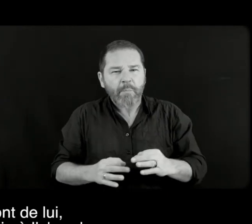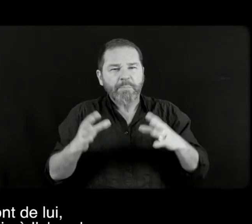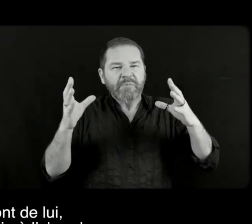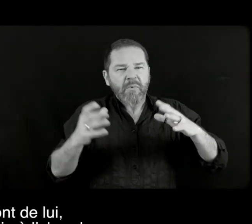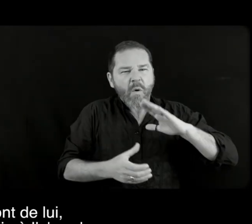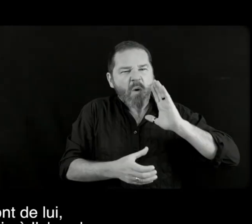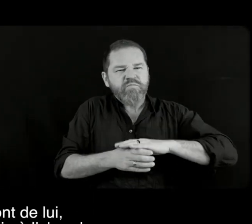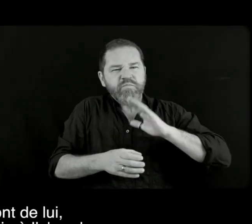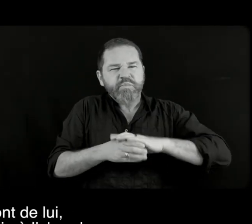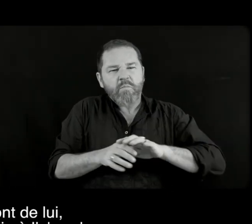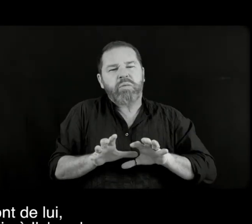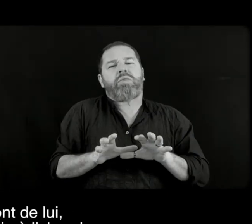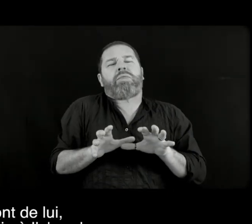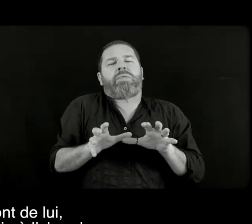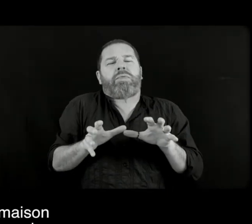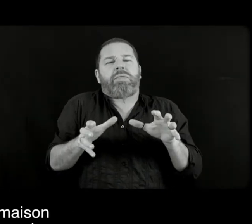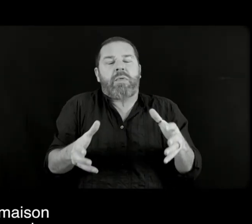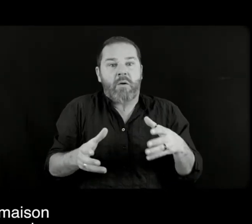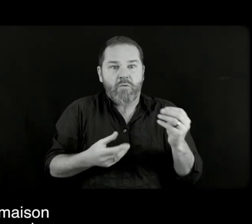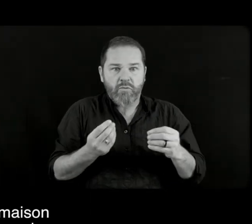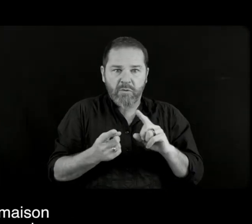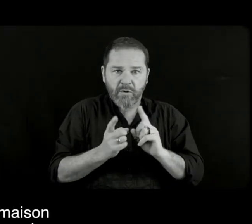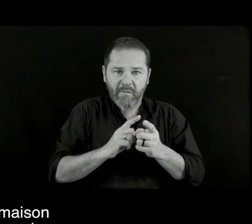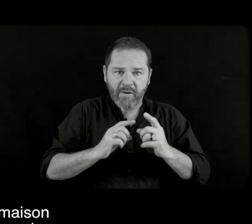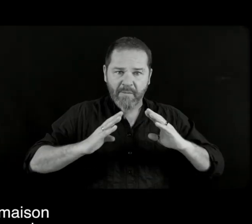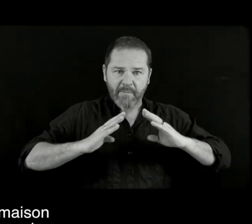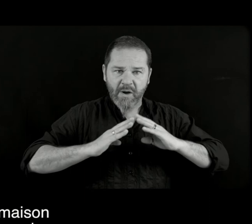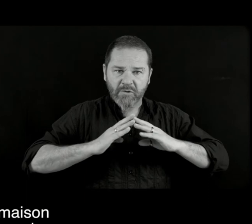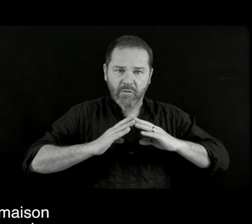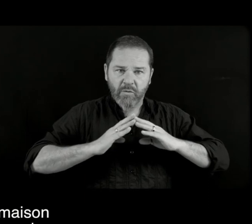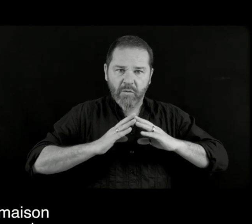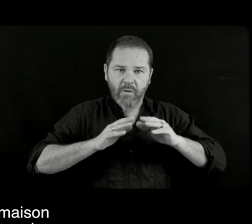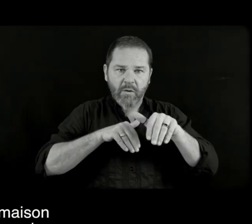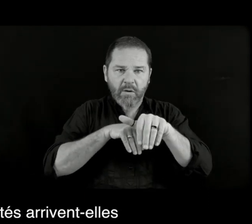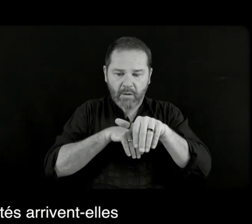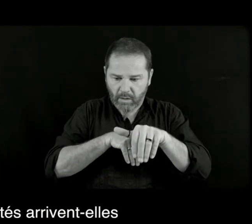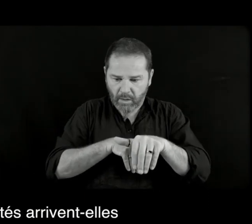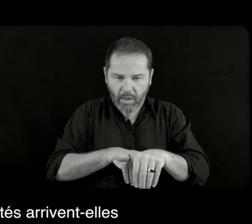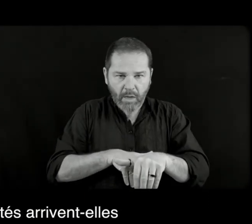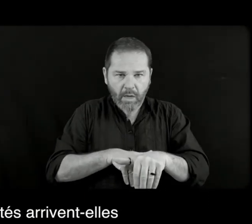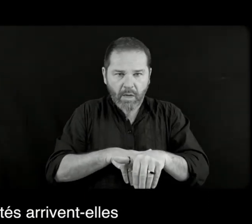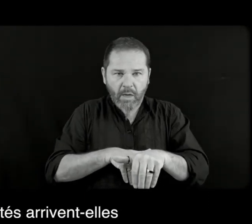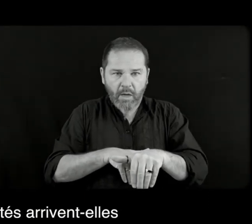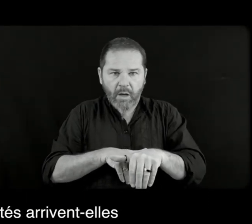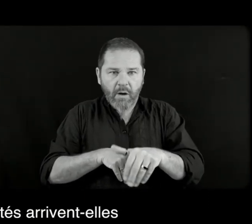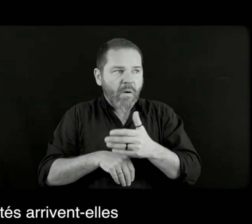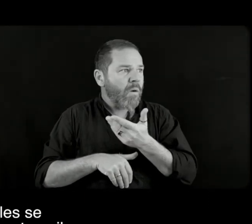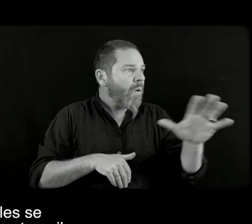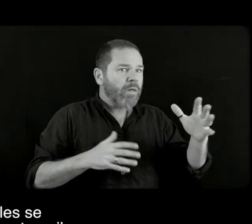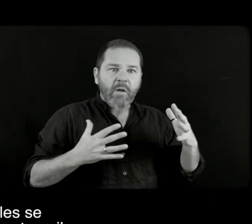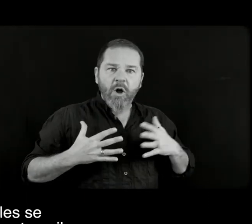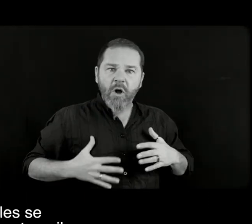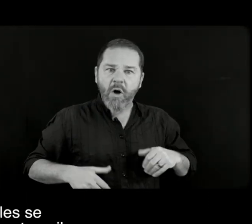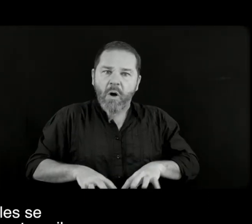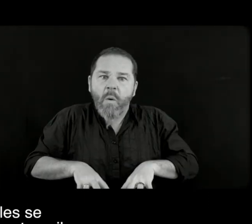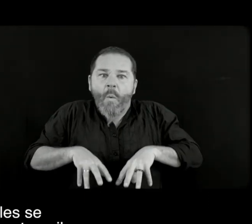de lui une déchetterie à l'abandon ou la maison d'un mort. À peine les entités arrivent-elles dans un nouveau corps qu'elles se